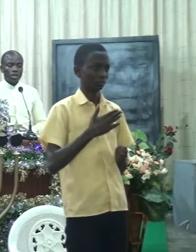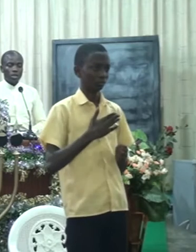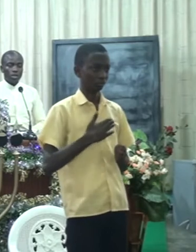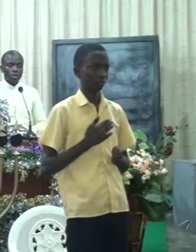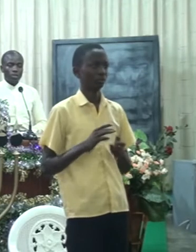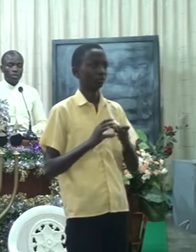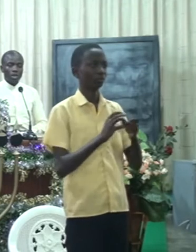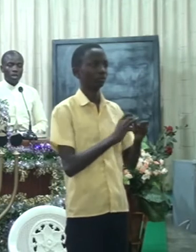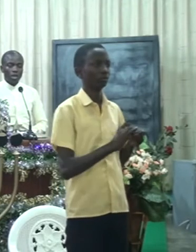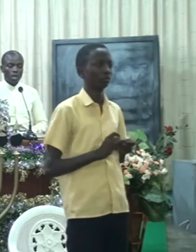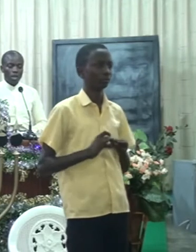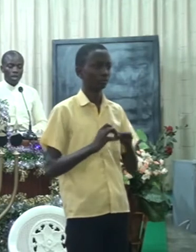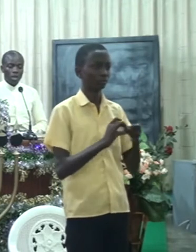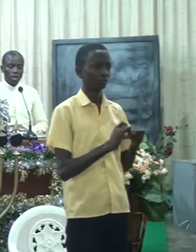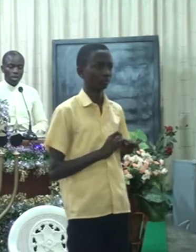Jésus